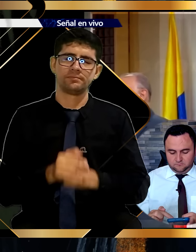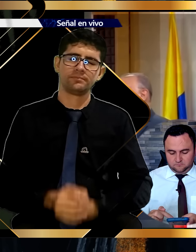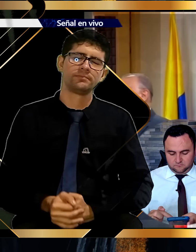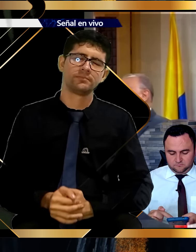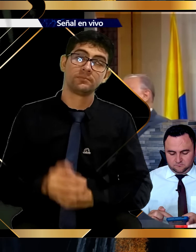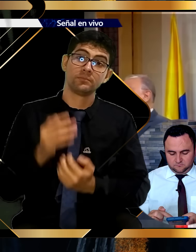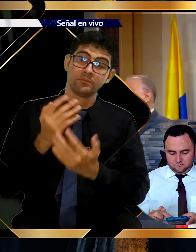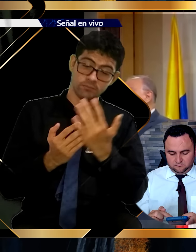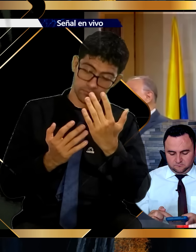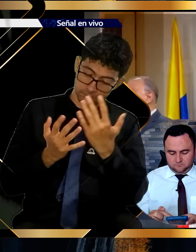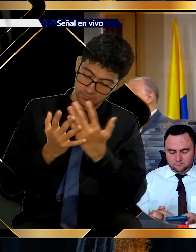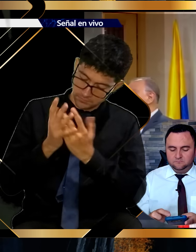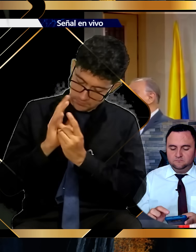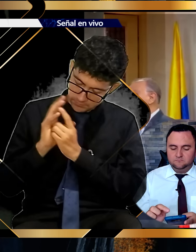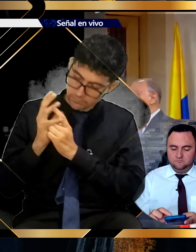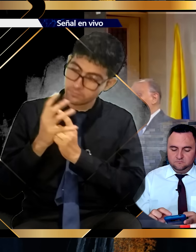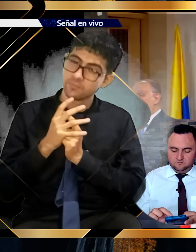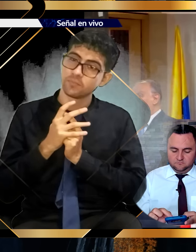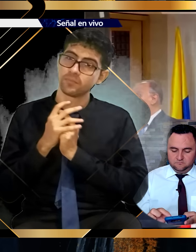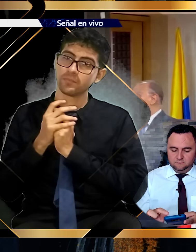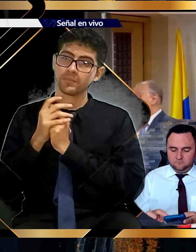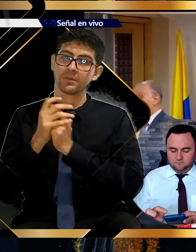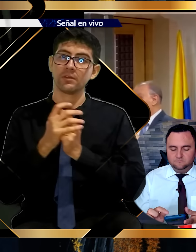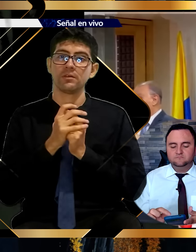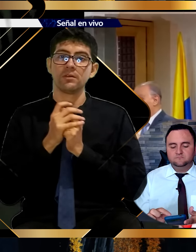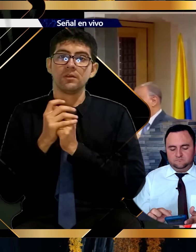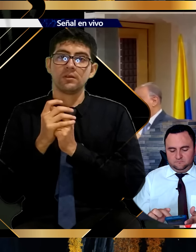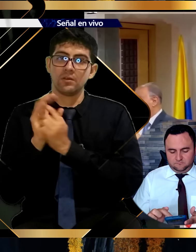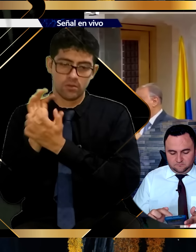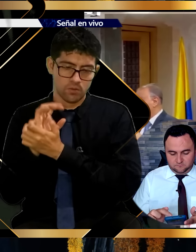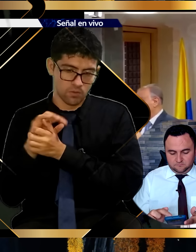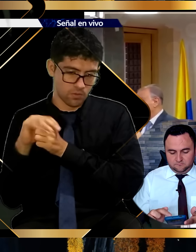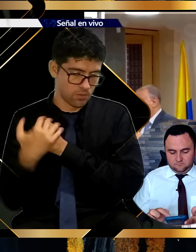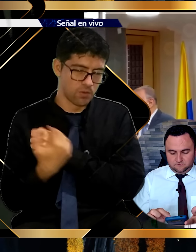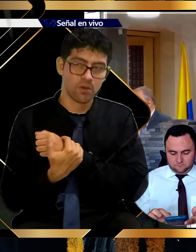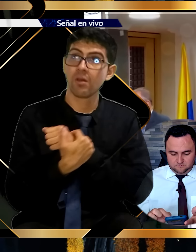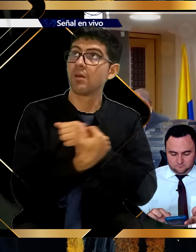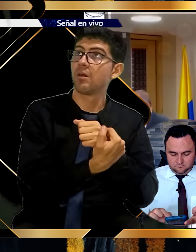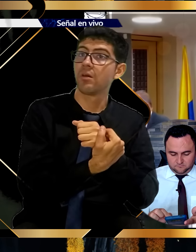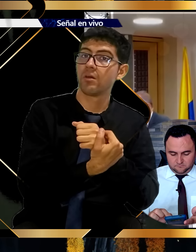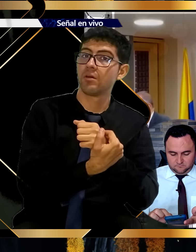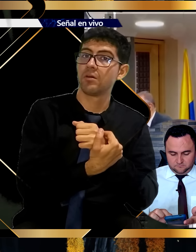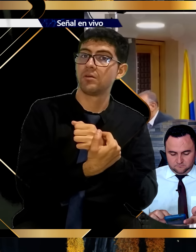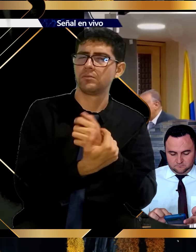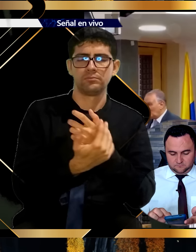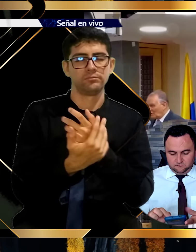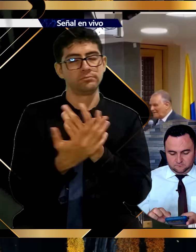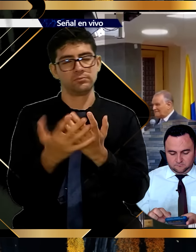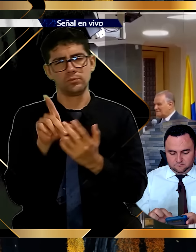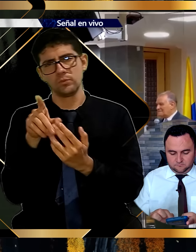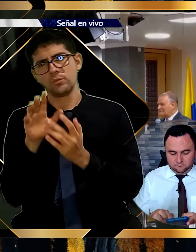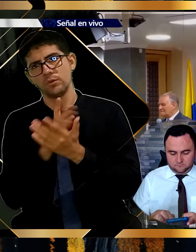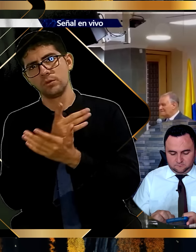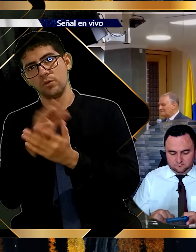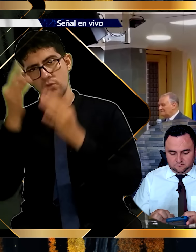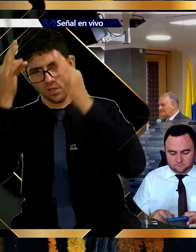Escondido en Cristo estoy, nadie me apartará. ¿Tú has cantado eso? ¿Lo